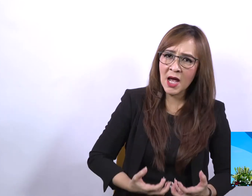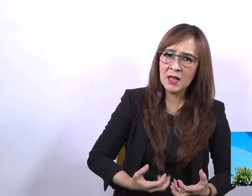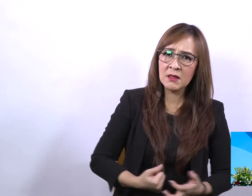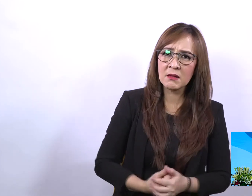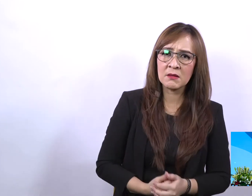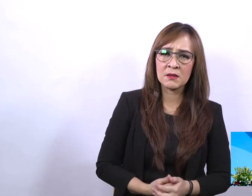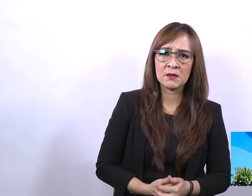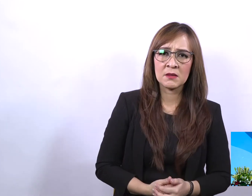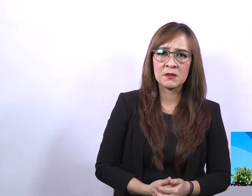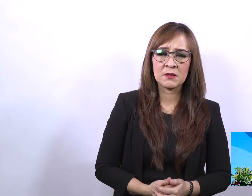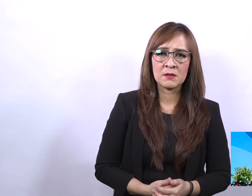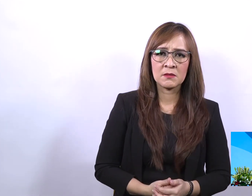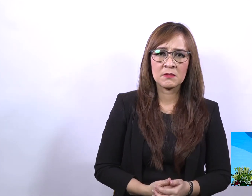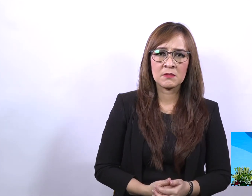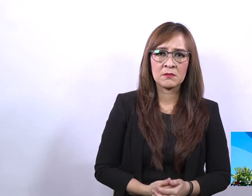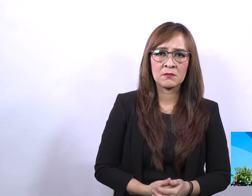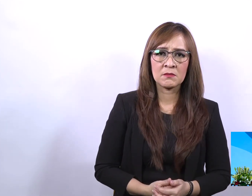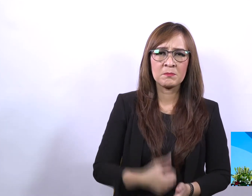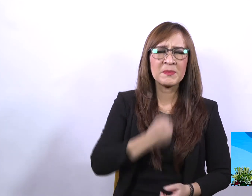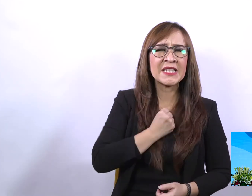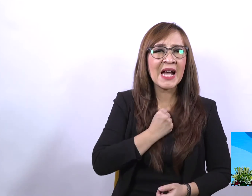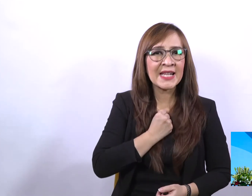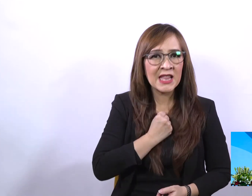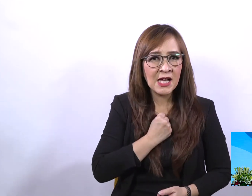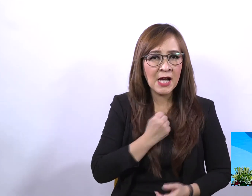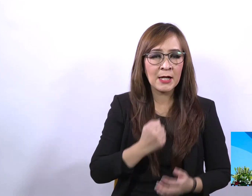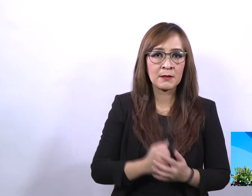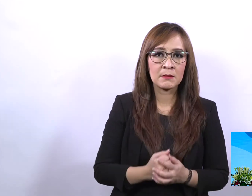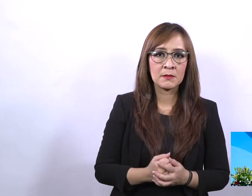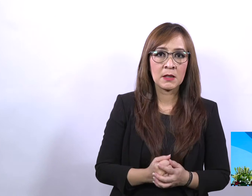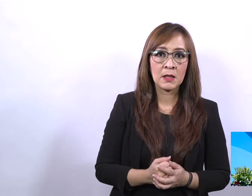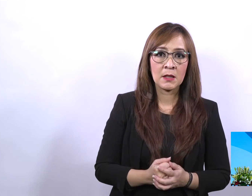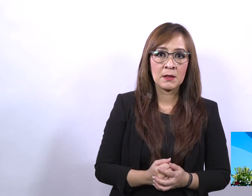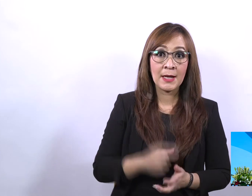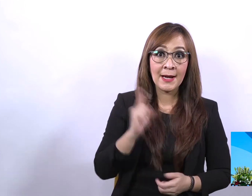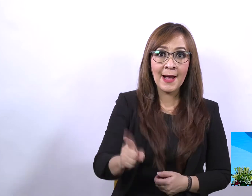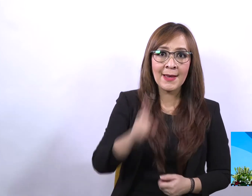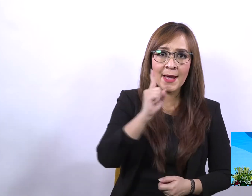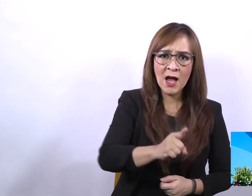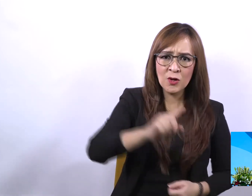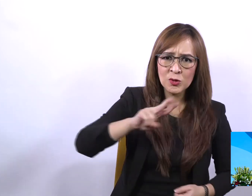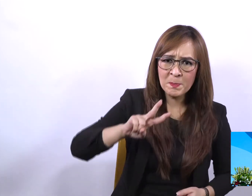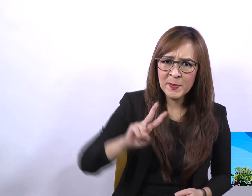Tapi dia nggak pernah mau koreksi diri berubah Pak berubah Bu